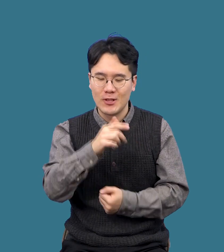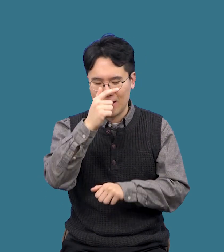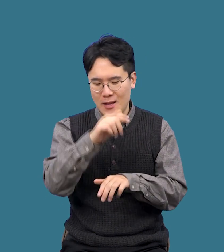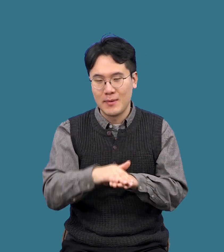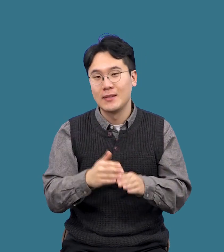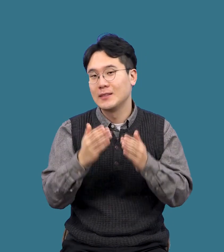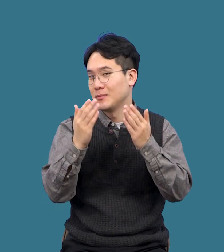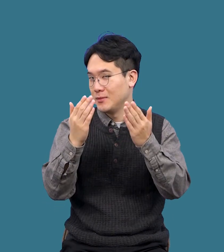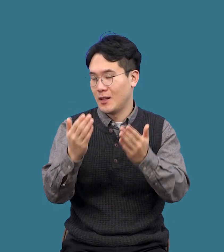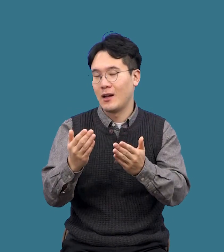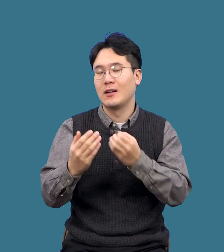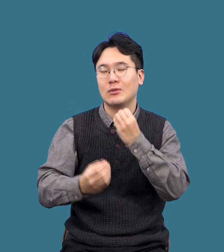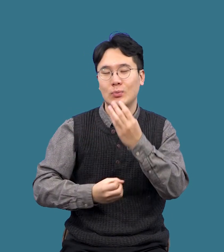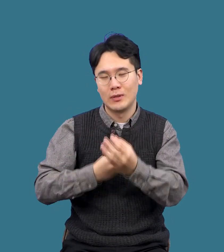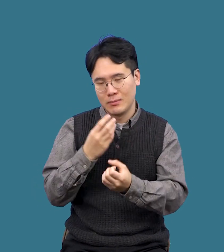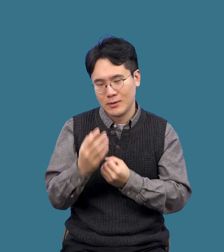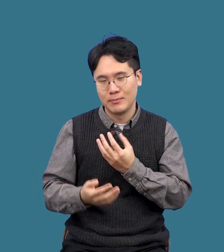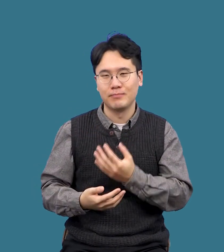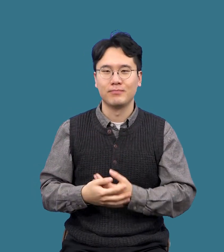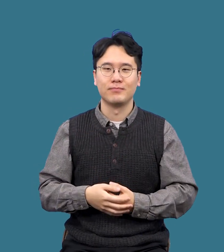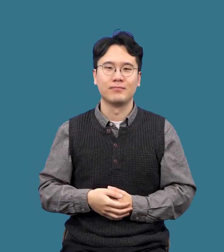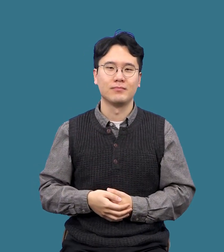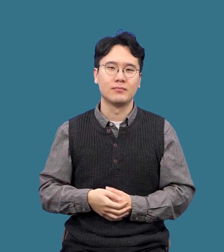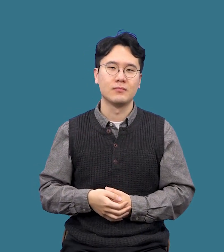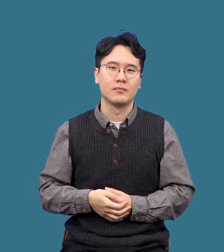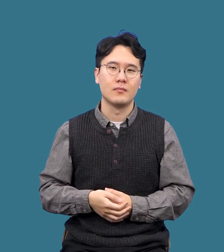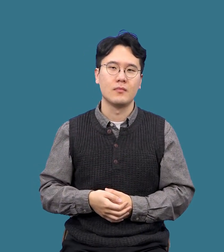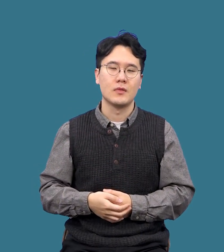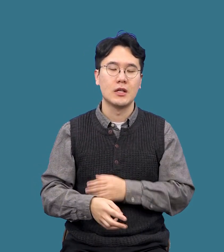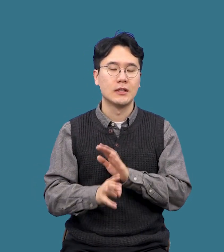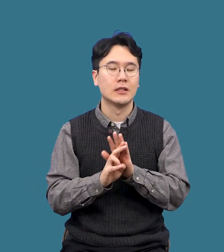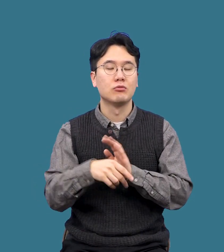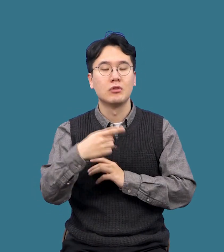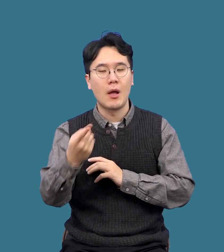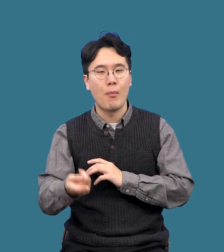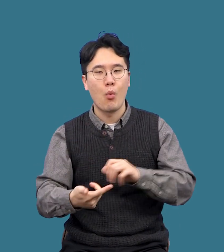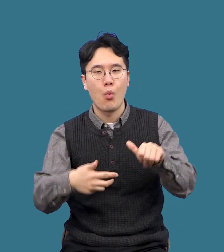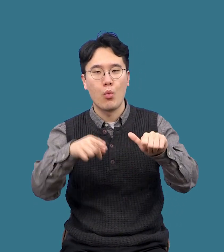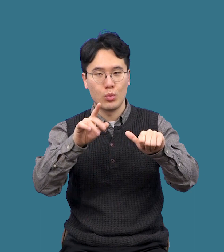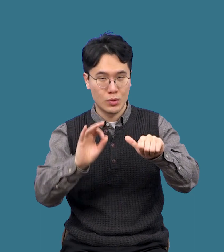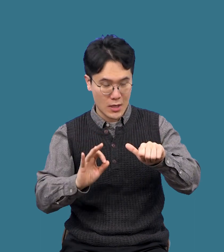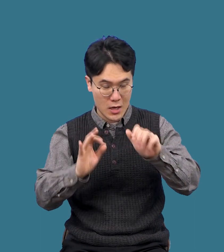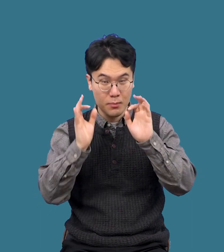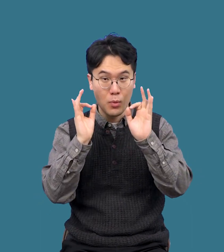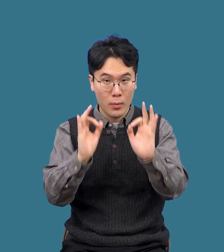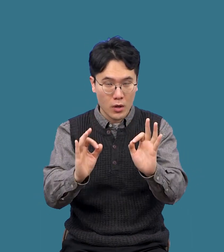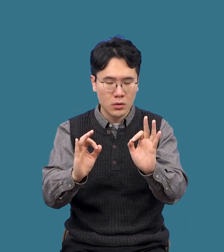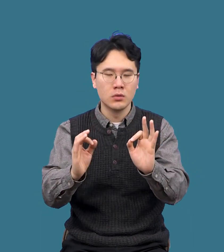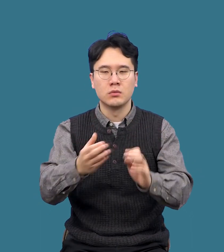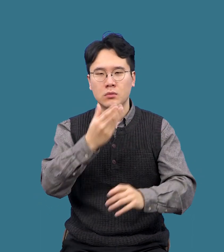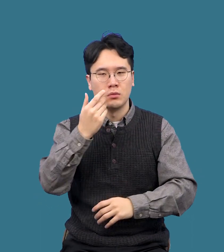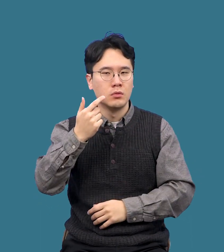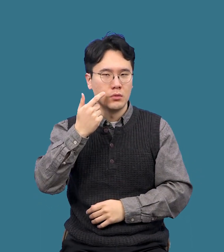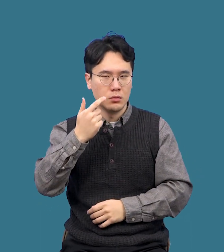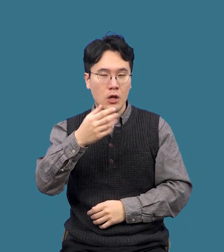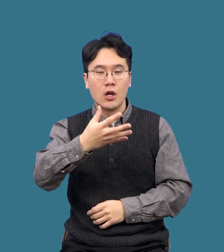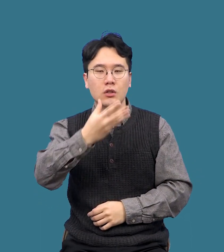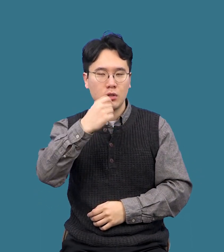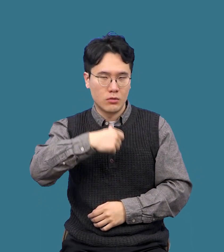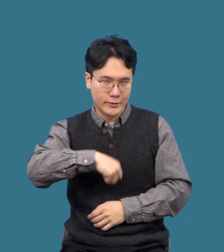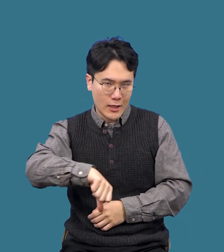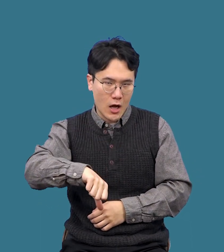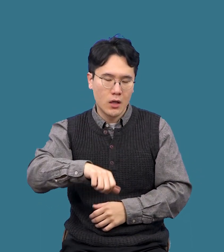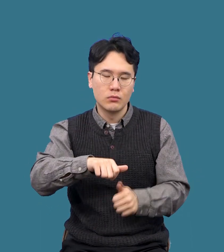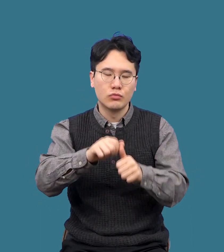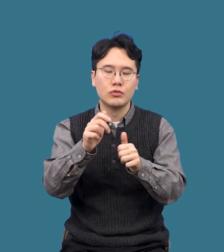라는 고백입니다. 자, 이제 계시록 다음 장 5장에 가면 성자 하나님, 구속자 하나님 예수